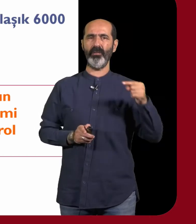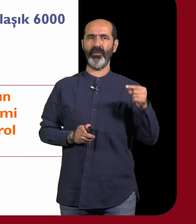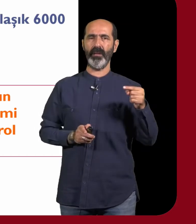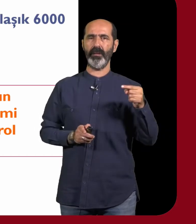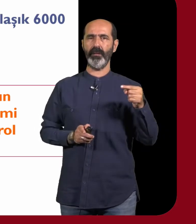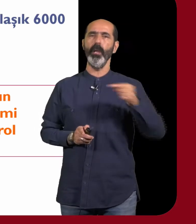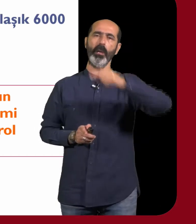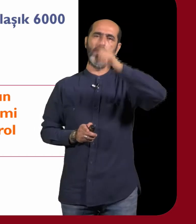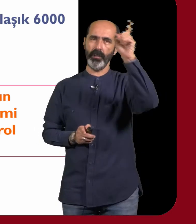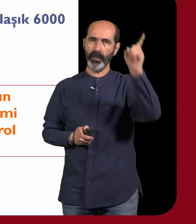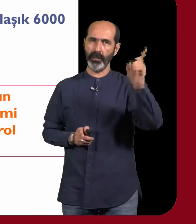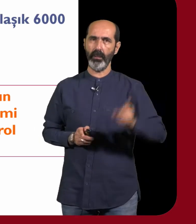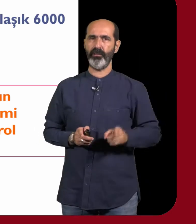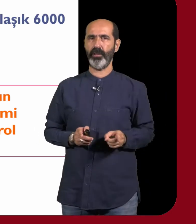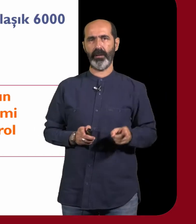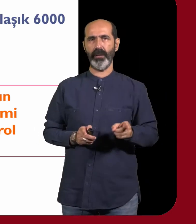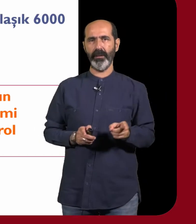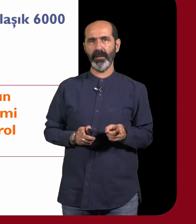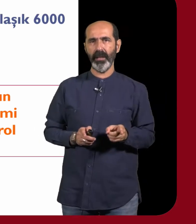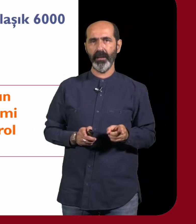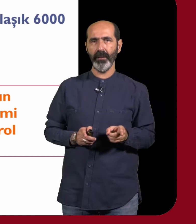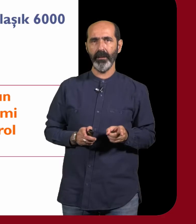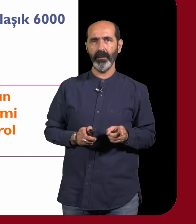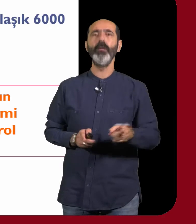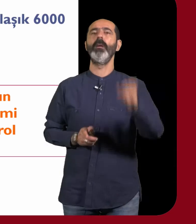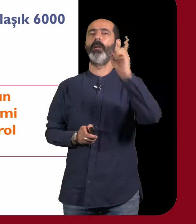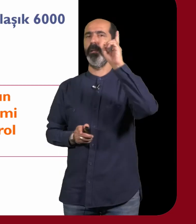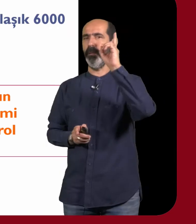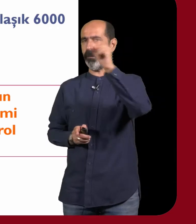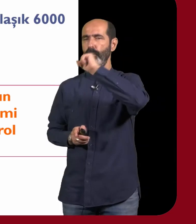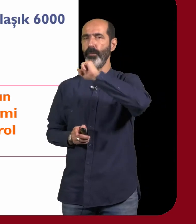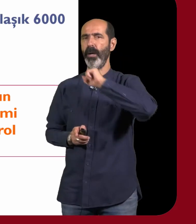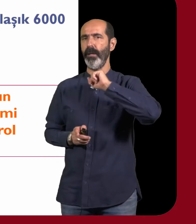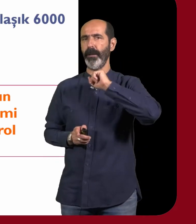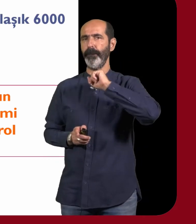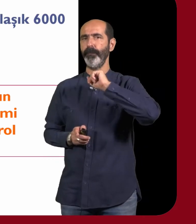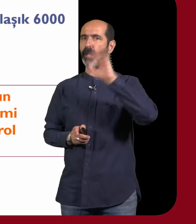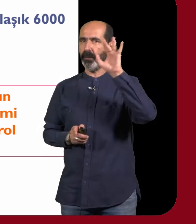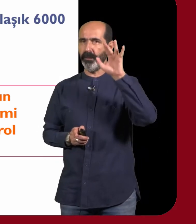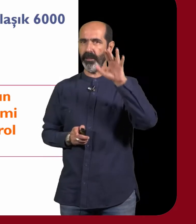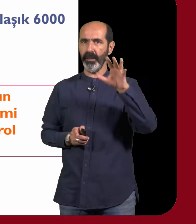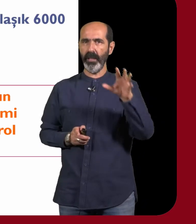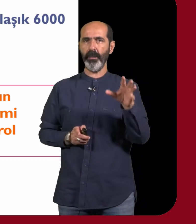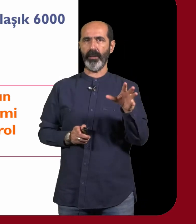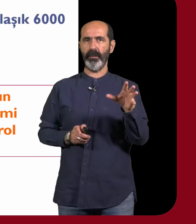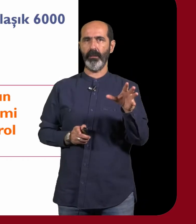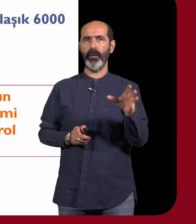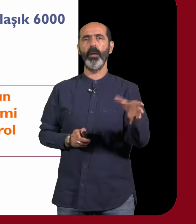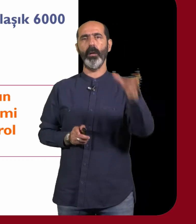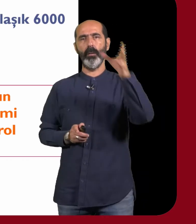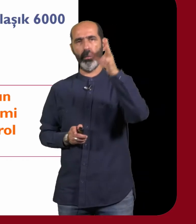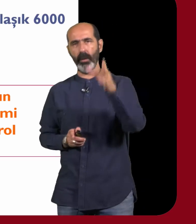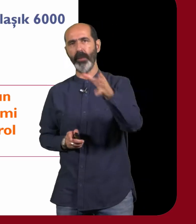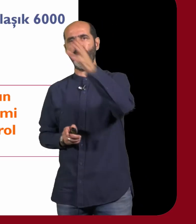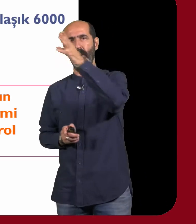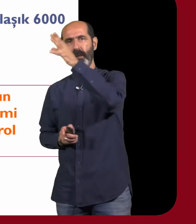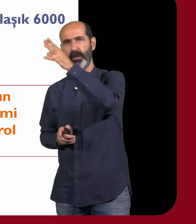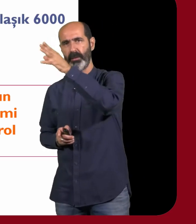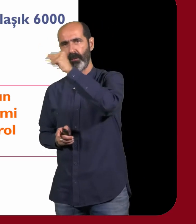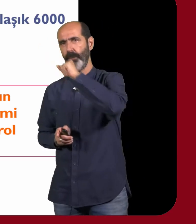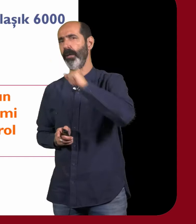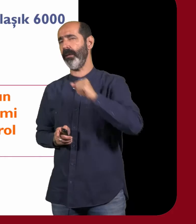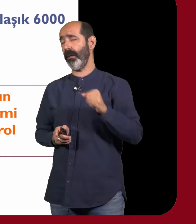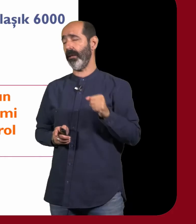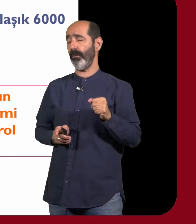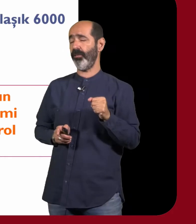değerlendirmişlerdir buradan da yola çıkarak Bu nasıl Sümerler dini bir olay